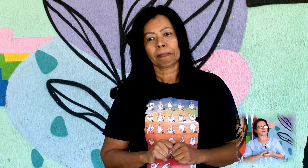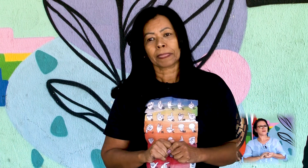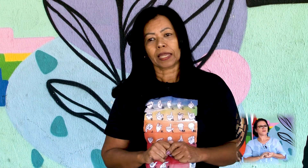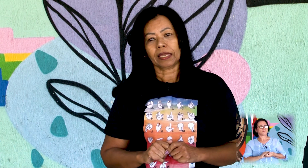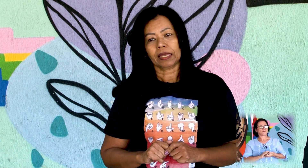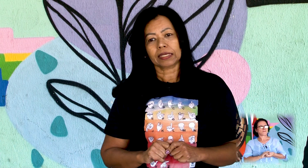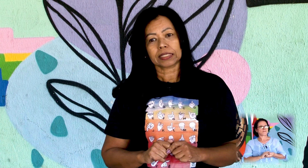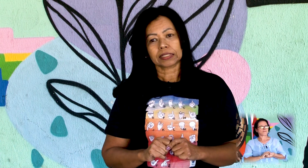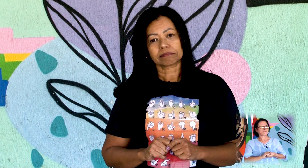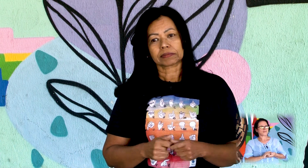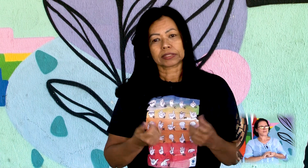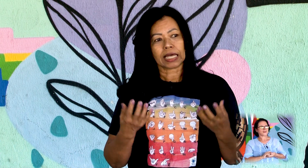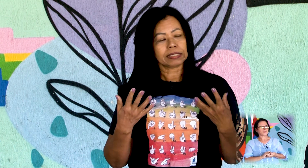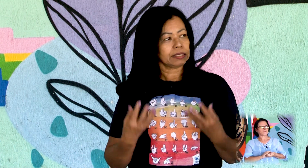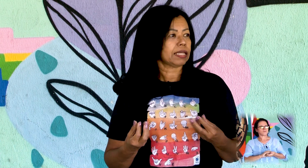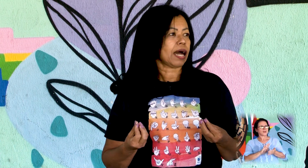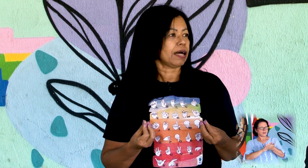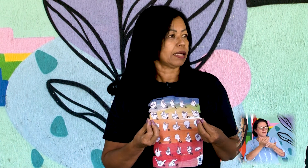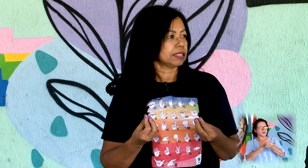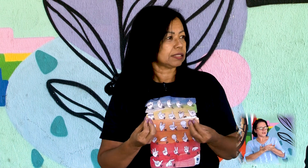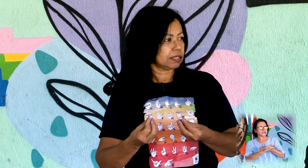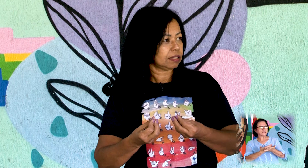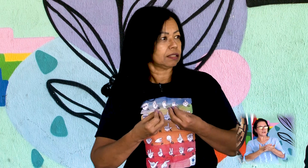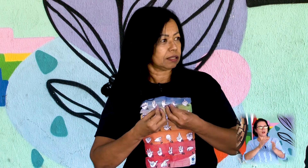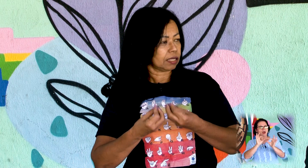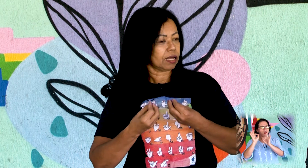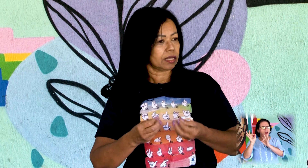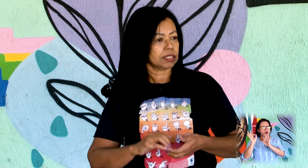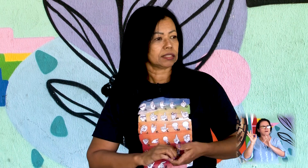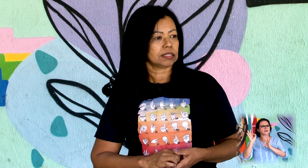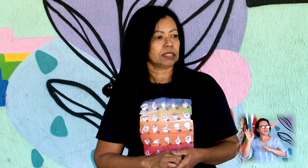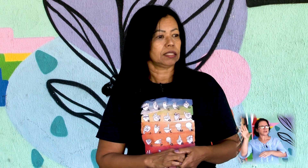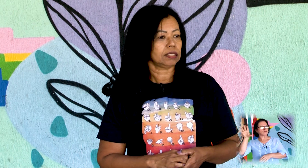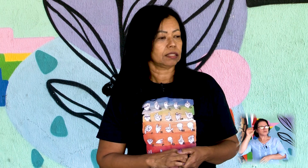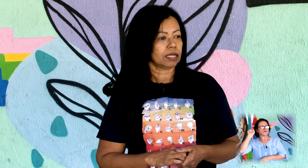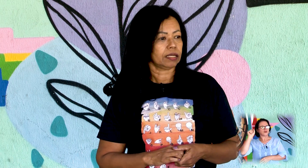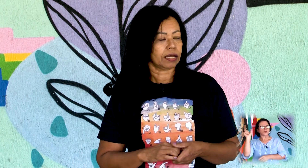que se atentar a esse